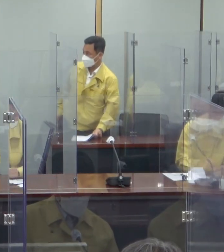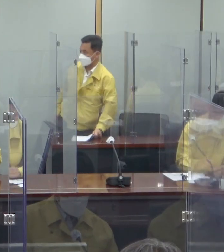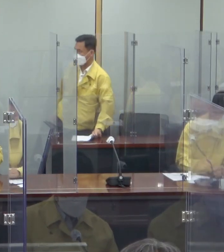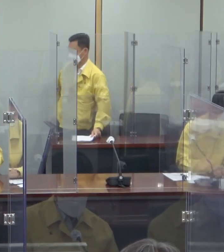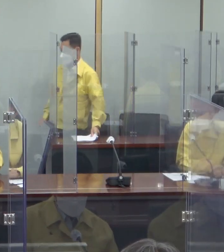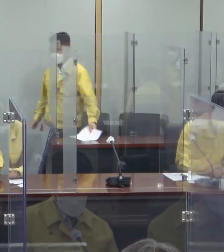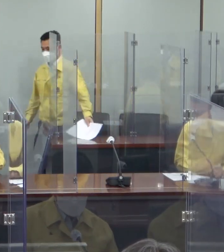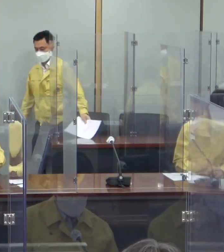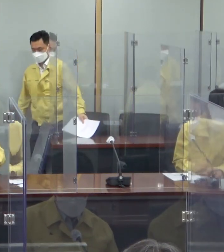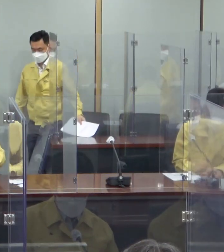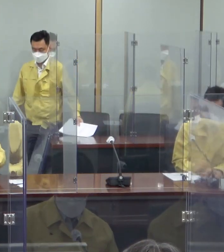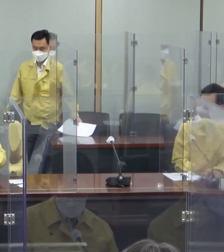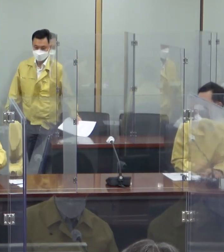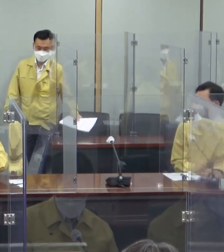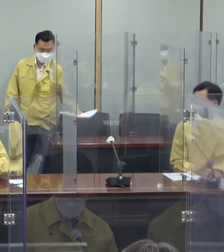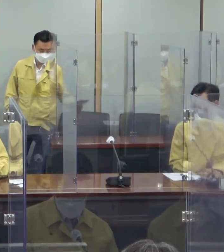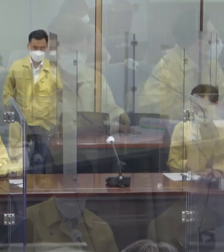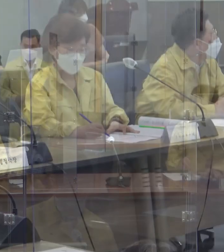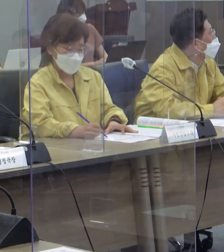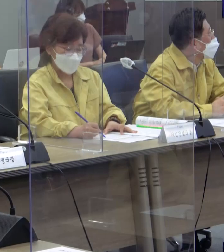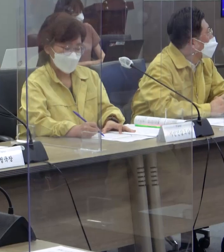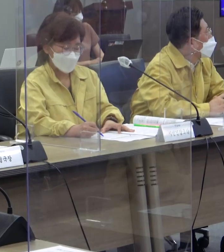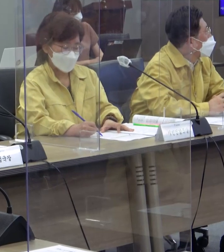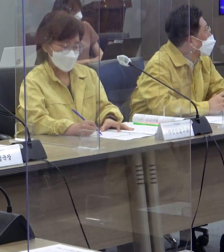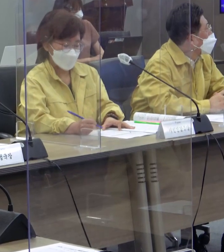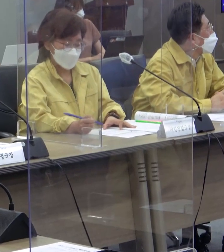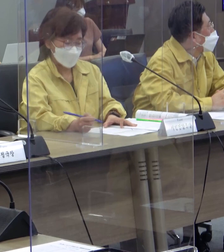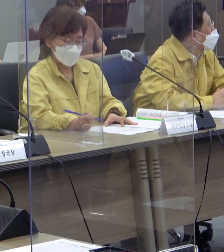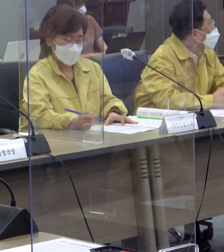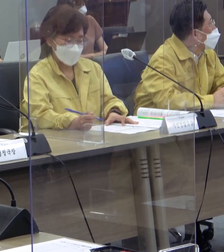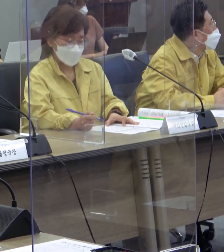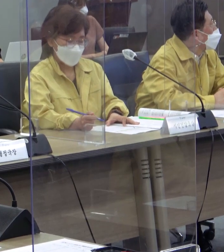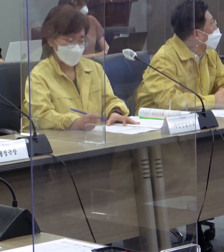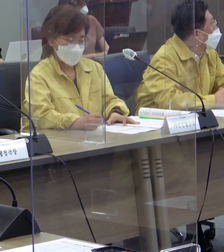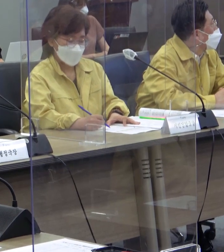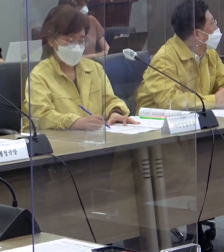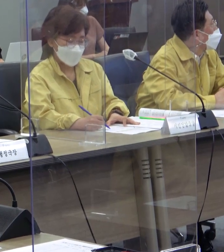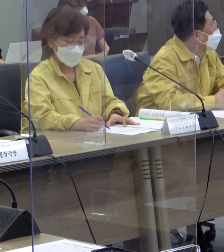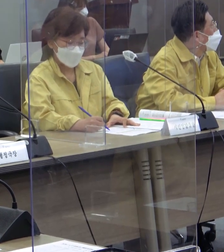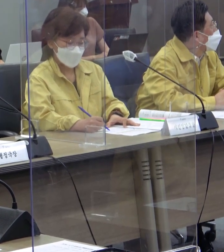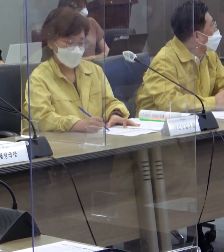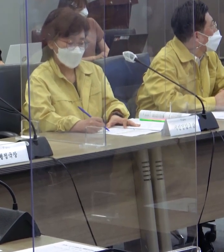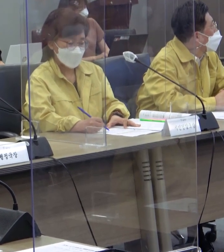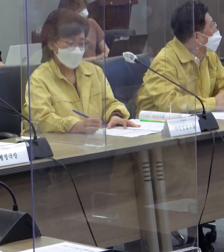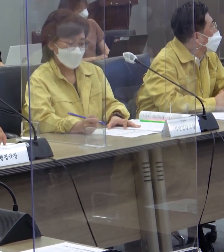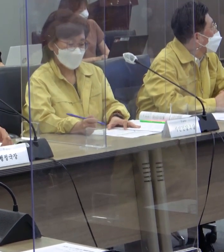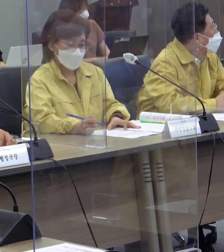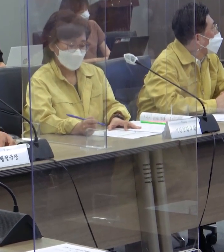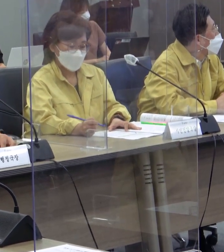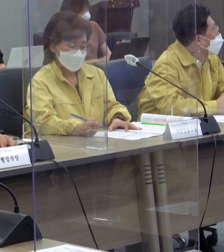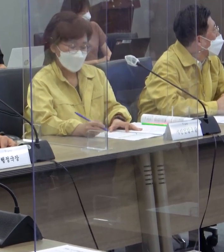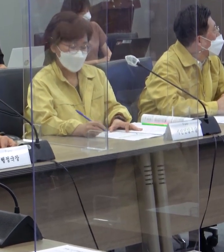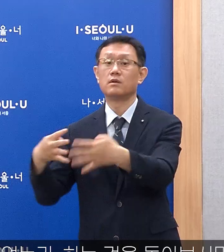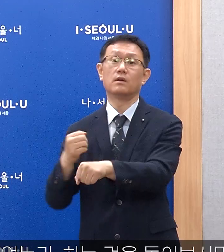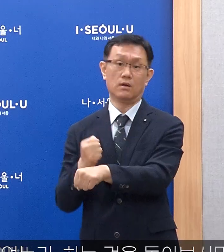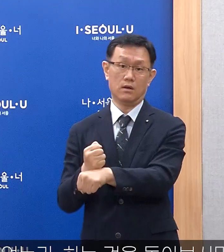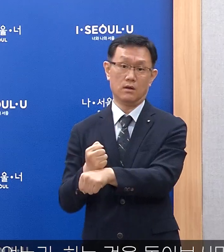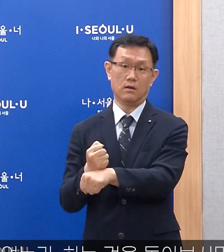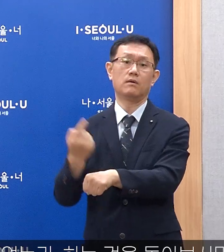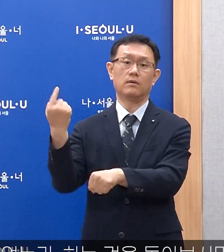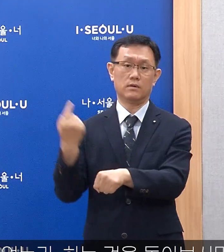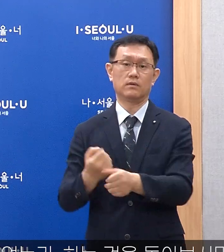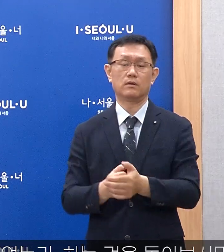것만 시행하도록 관련 부서에 지시한 바가 있고요. 우리 시민건강국에서는 늘 그 협의와 합의를 앞세워 왔습니다.